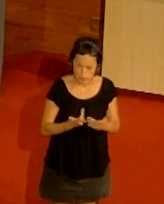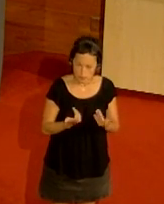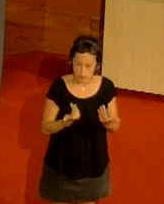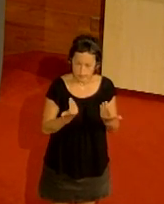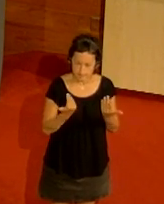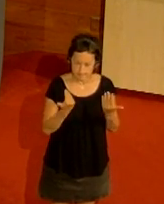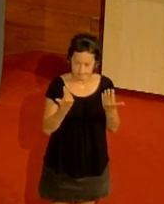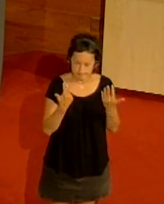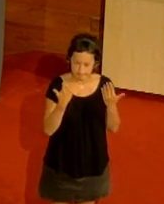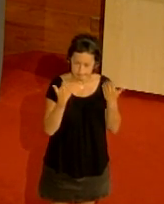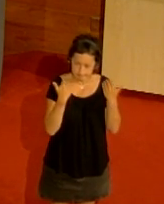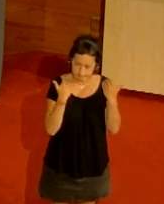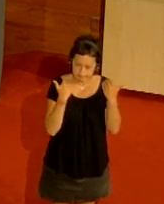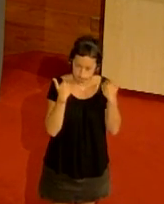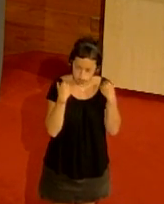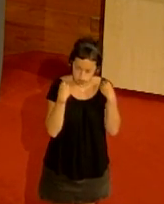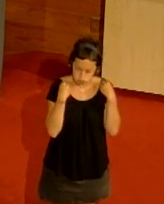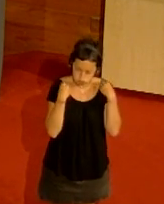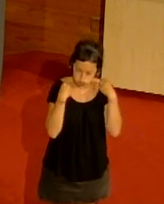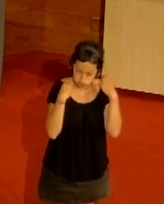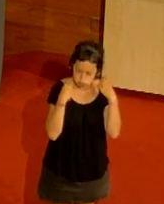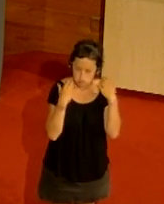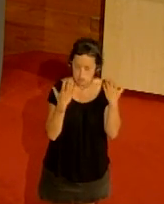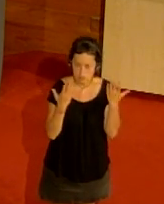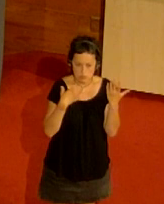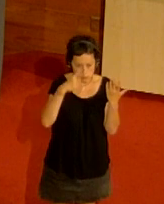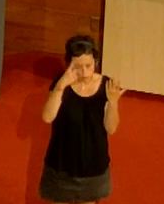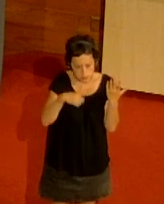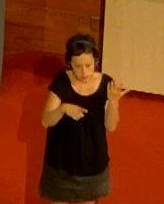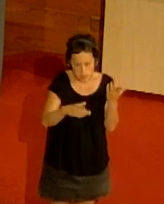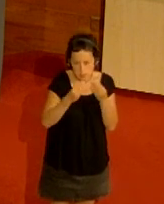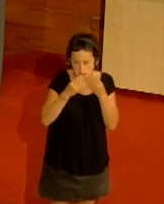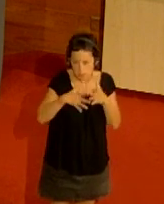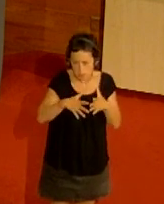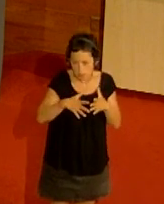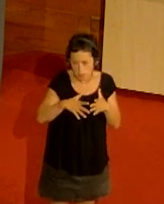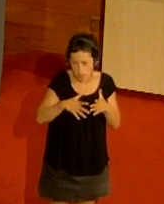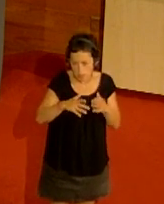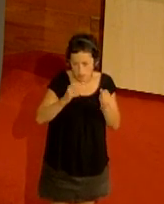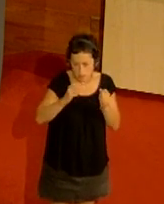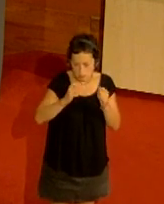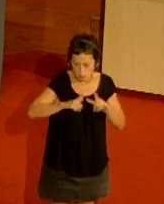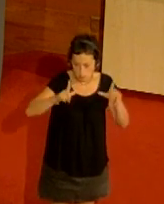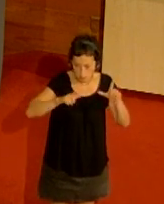que evidentemente los protagonistas de las historias son esas personas, ¿no? Pero como la pregunta es personal, pues...